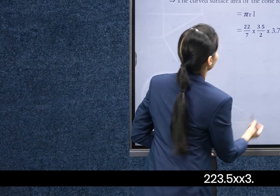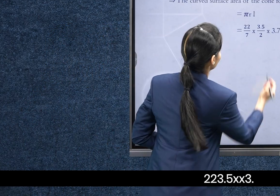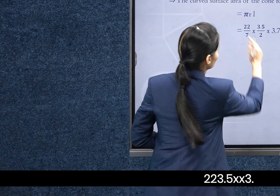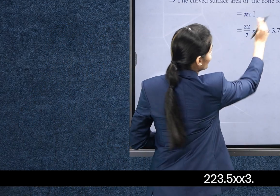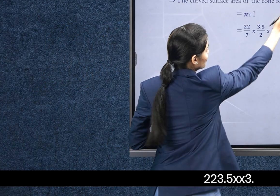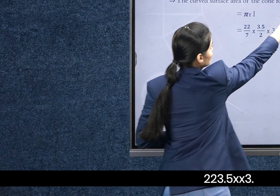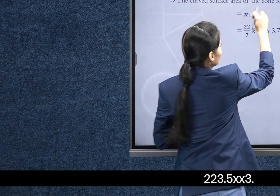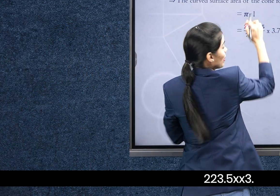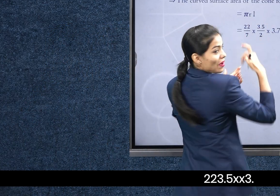223.5 गुणिले 3.